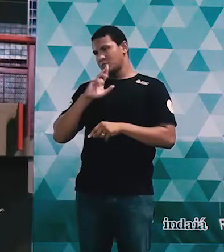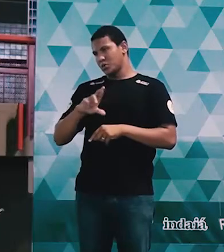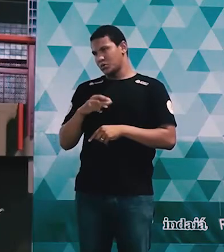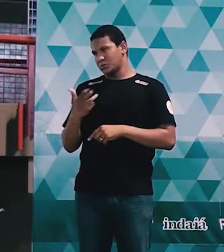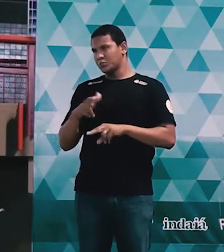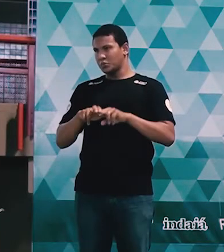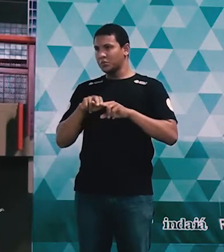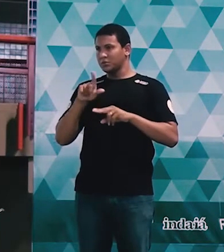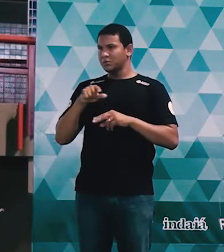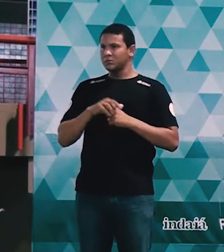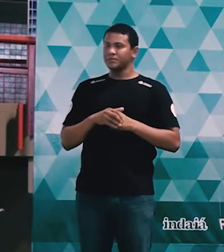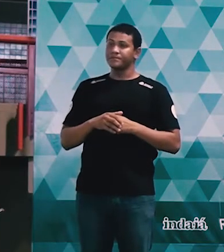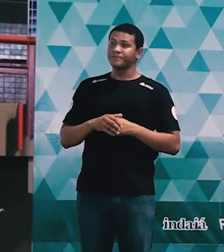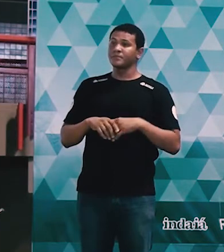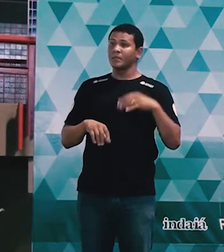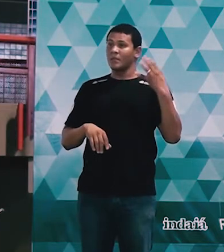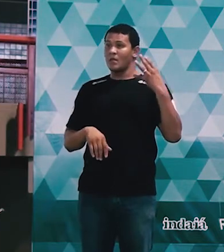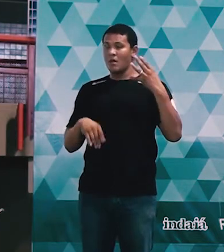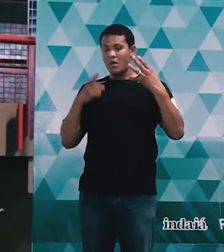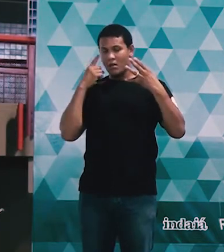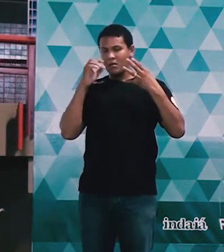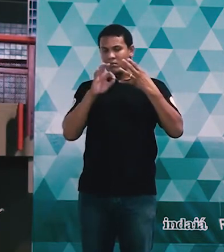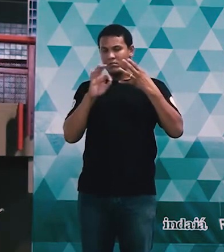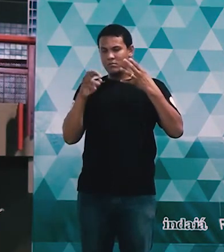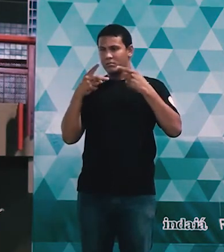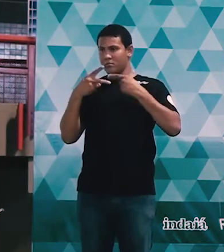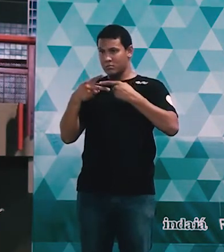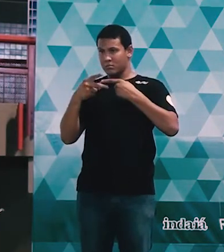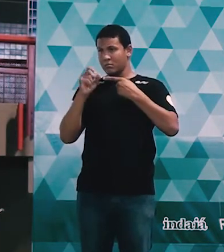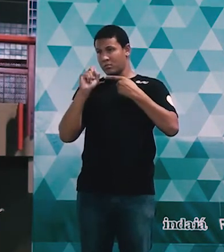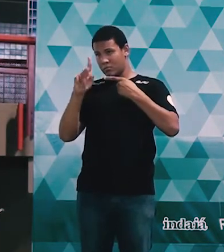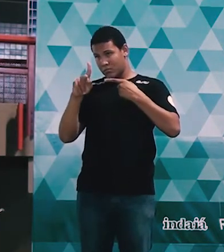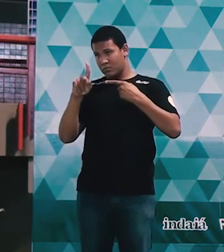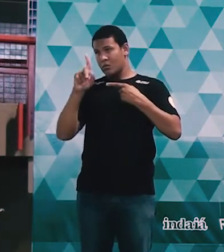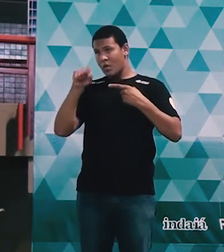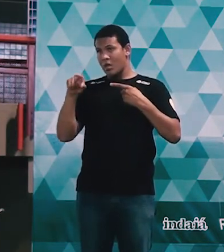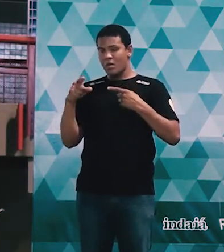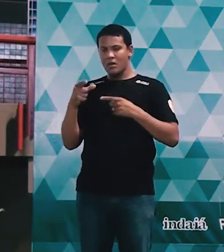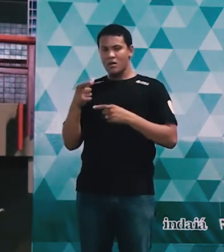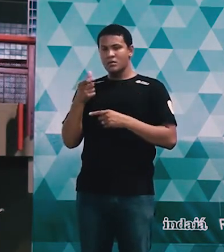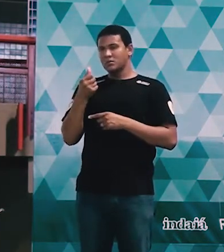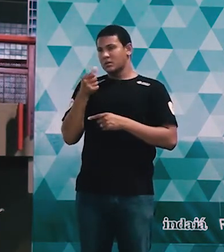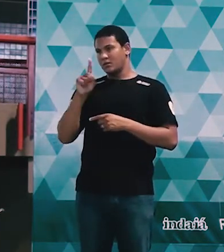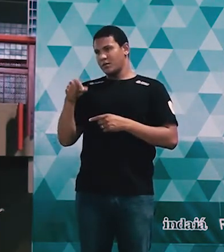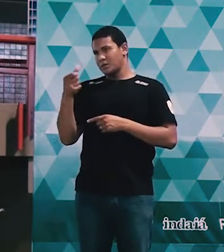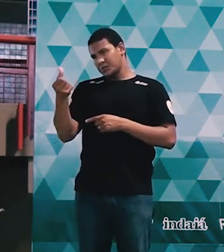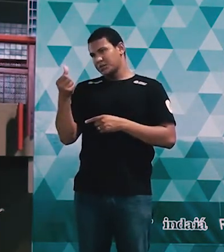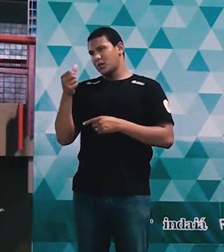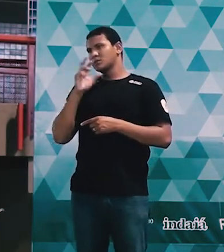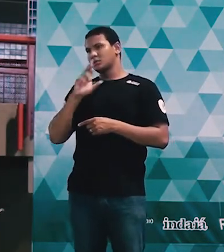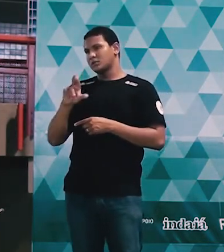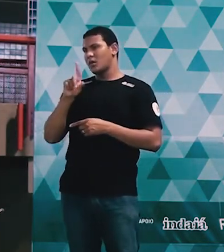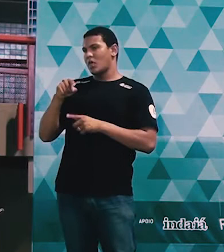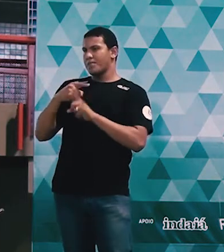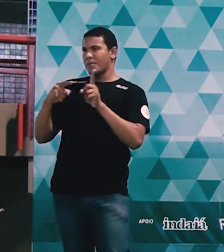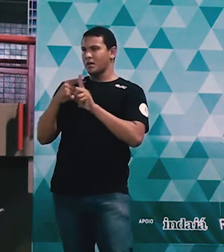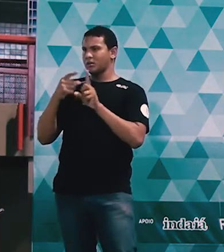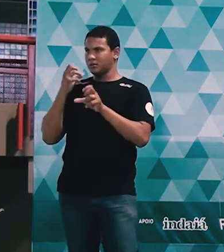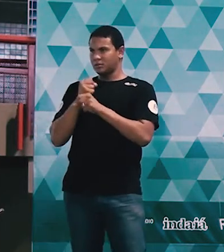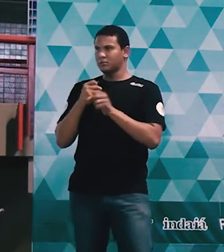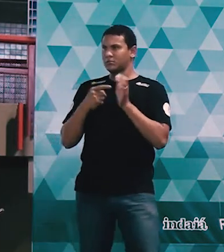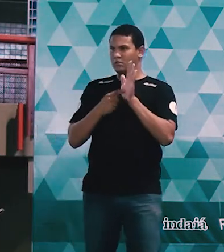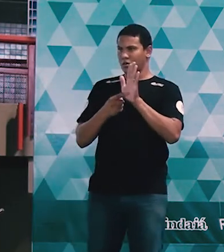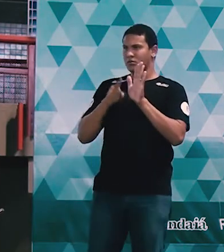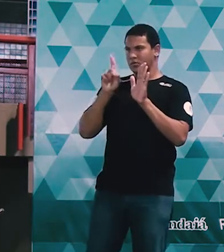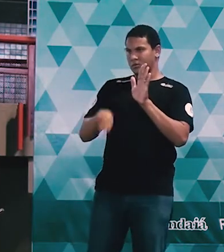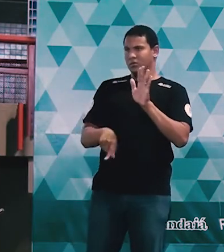do reagente 4. O que é que eu vou procurar agora? Faz só puxar, para não perder muito tempo, faz só puxar a setinha e bota aqui no